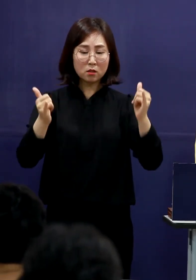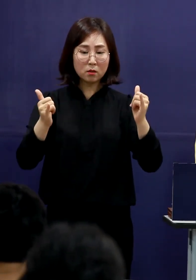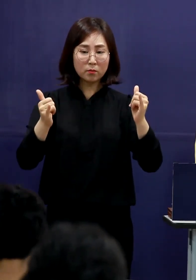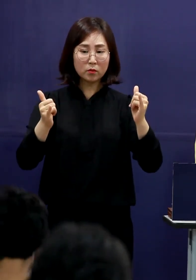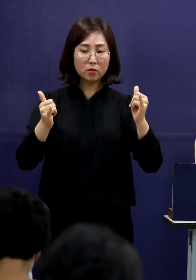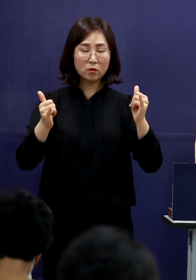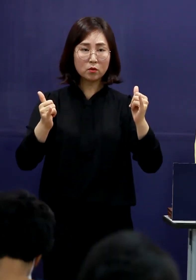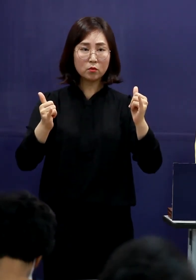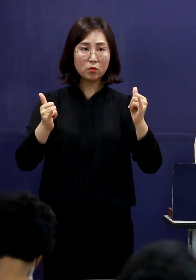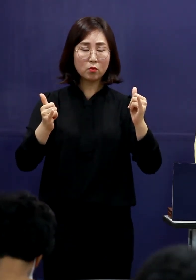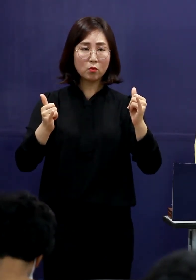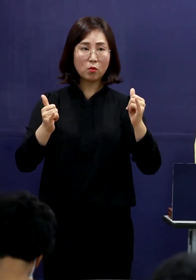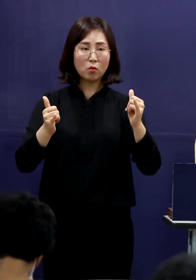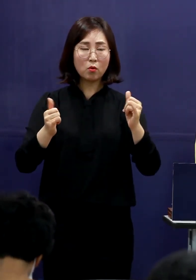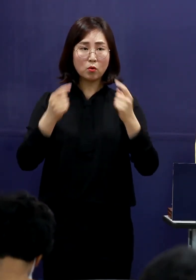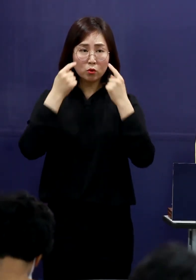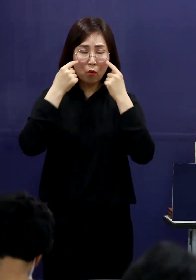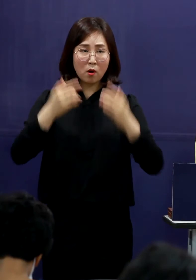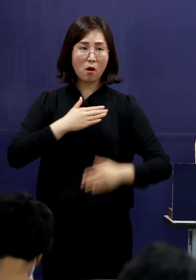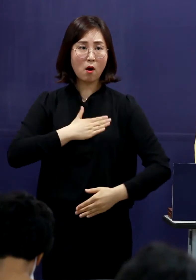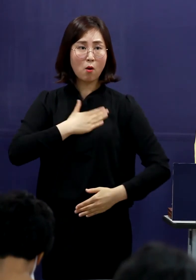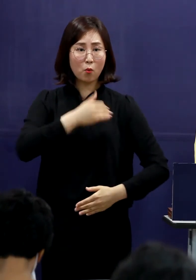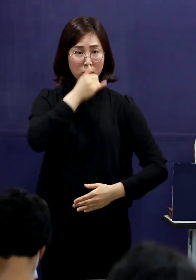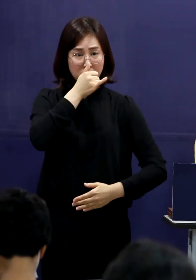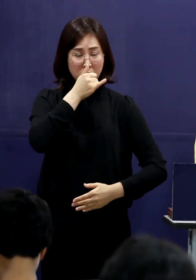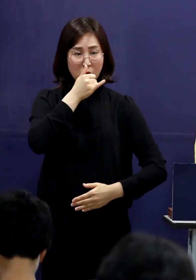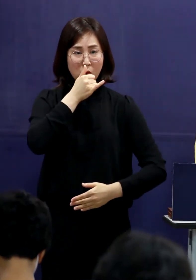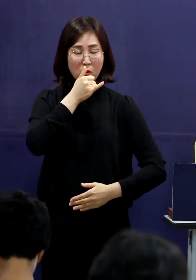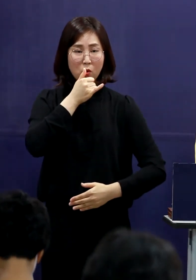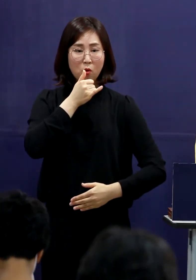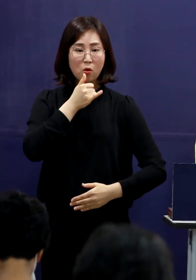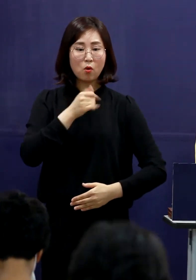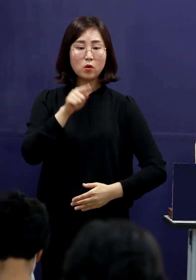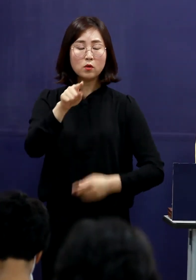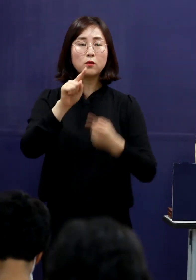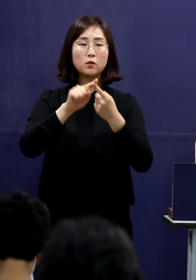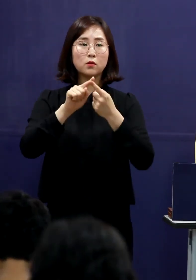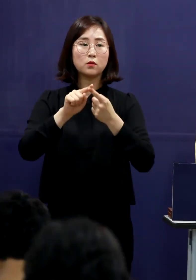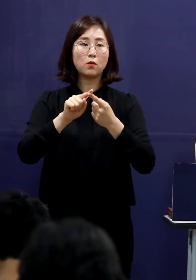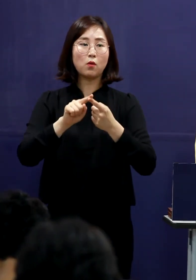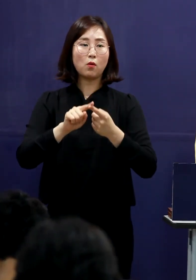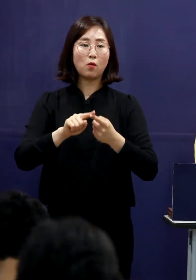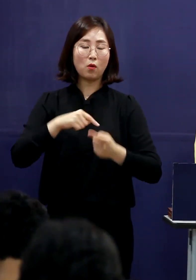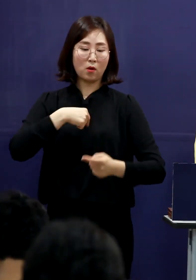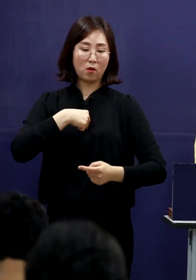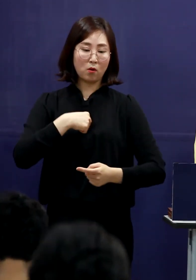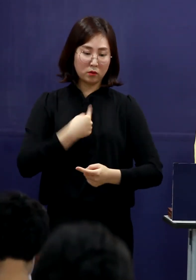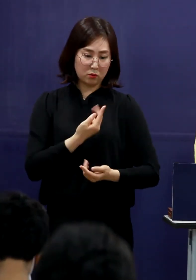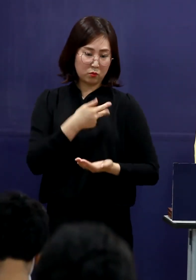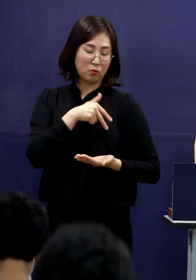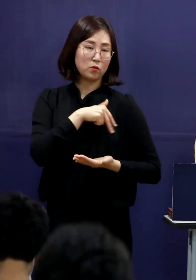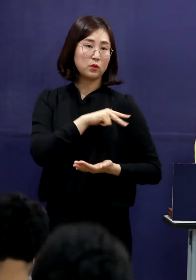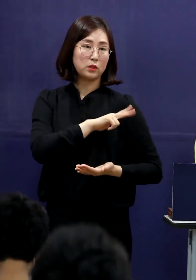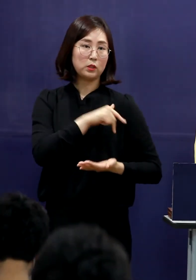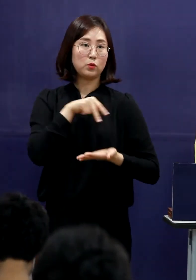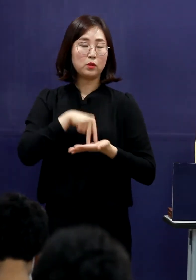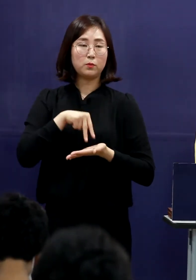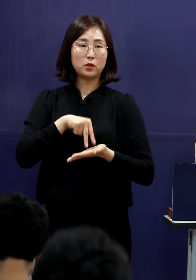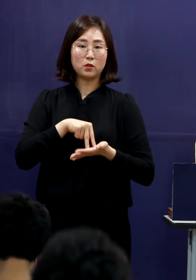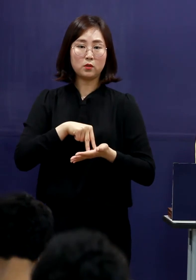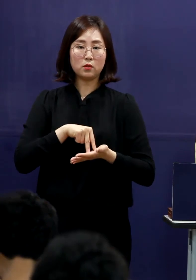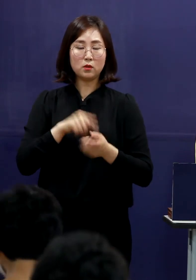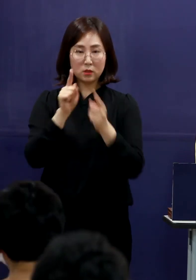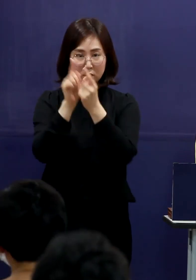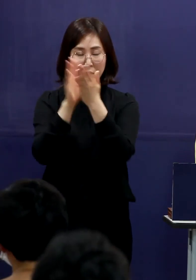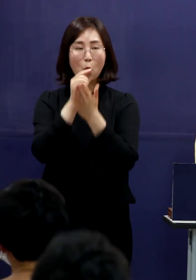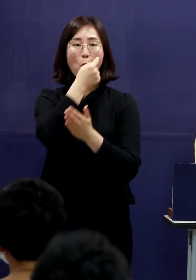것들을 직접 자기 눈으로 확인해 보고 그것을 검증하는 그런 과정에 있었다 이렇게